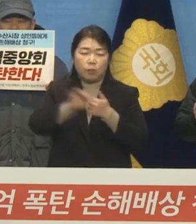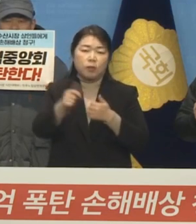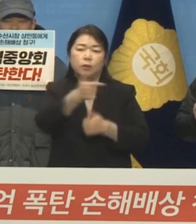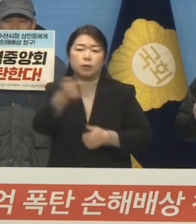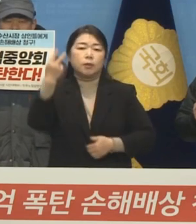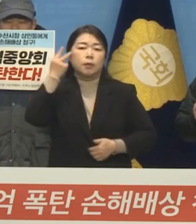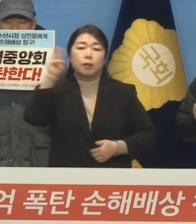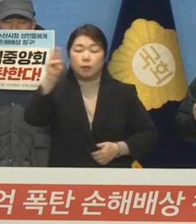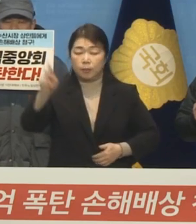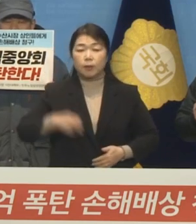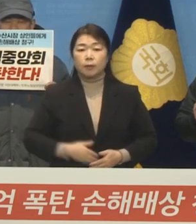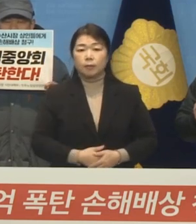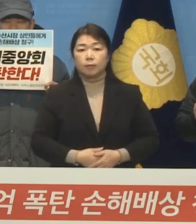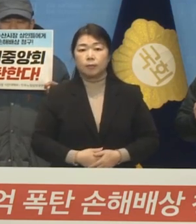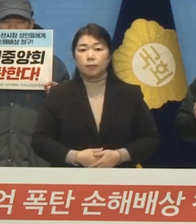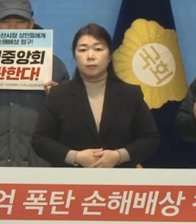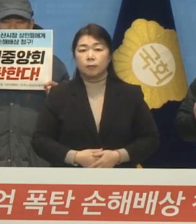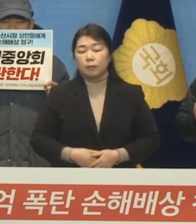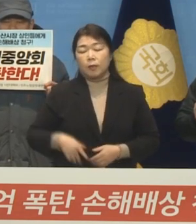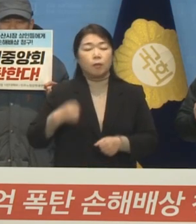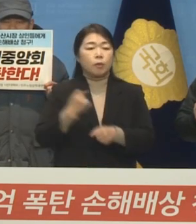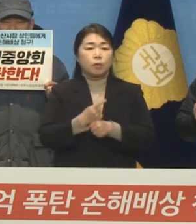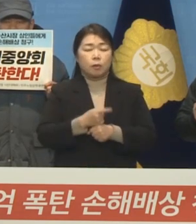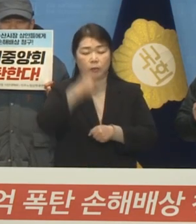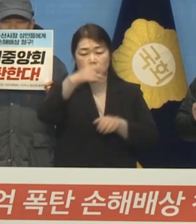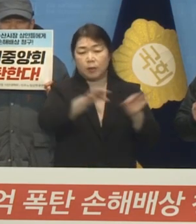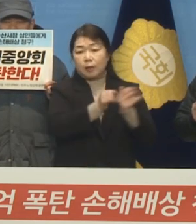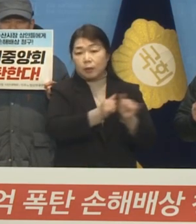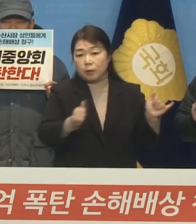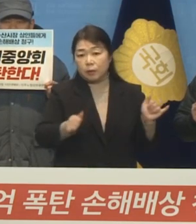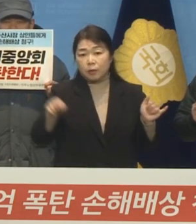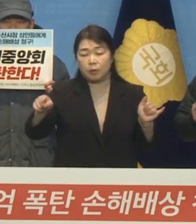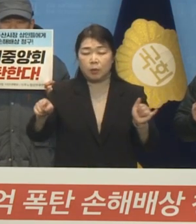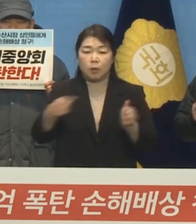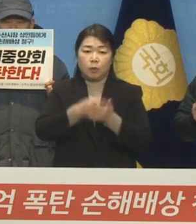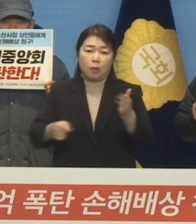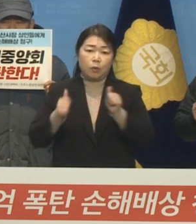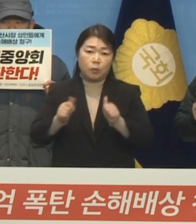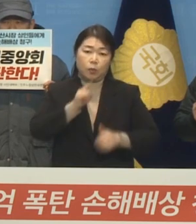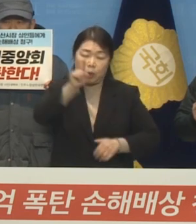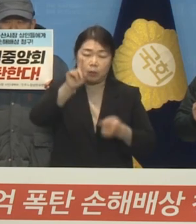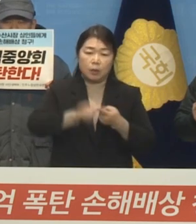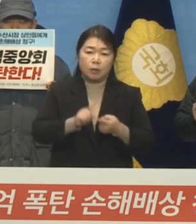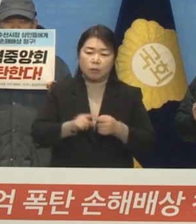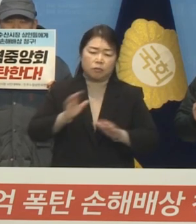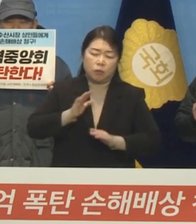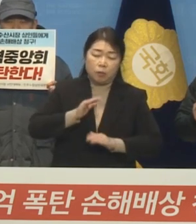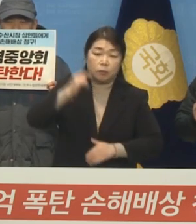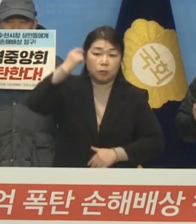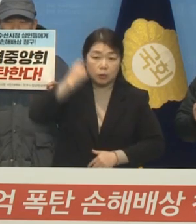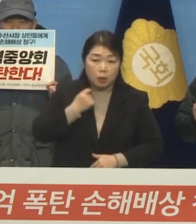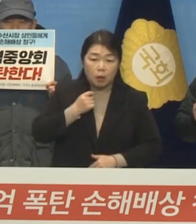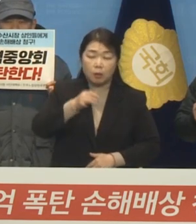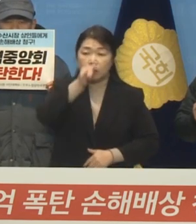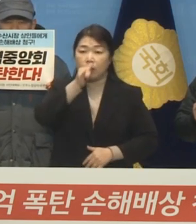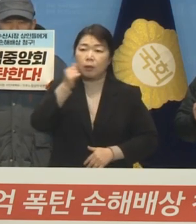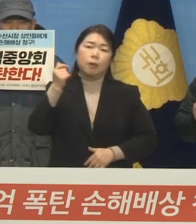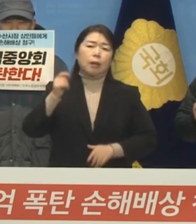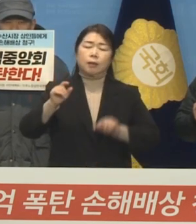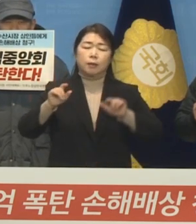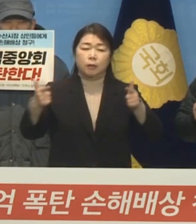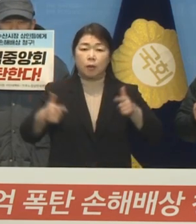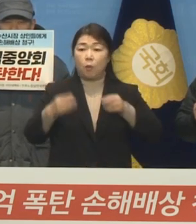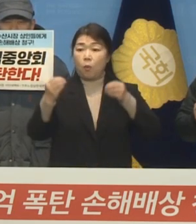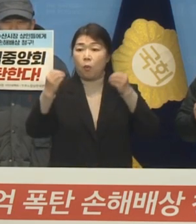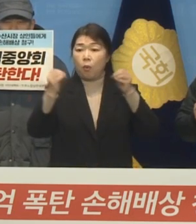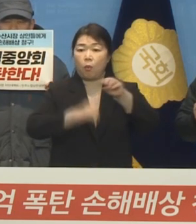오산일 것입니다. 이미 구시장 상인들은 수협 측의 선배소송에 대한 두려움을 느끼고 있는 것이 아닌